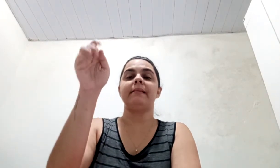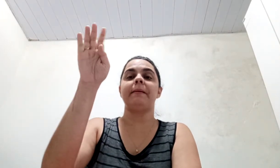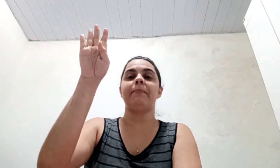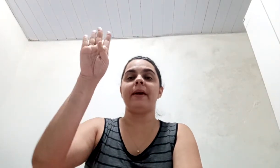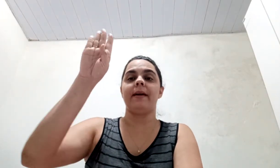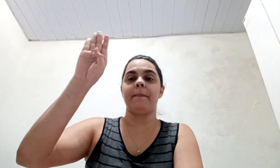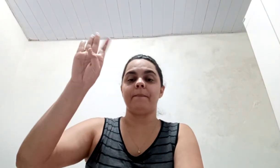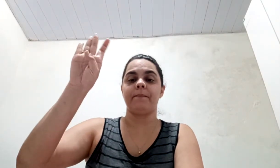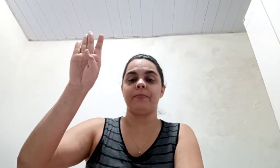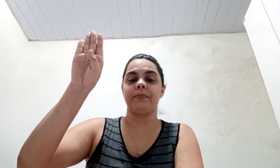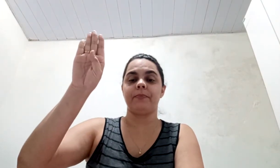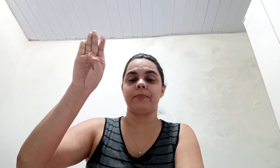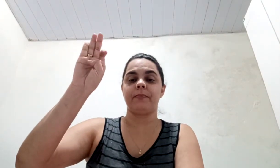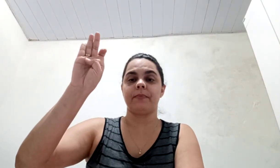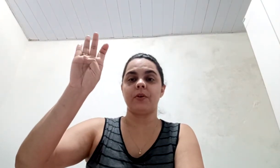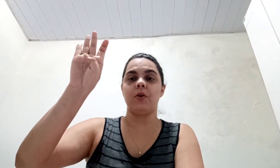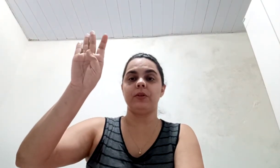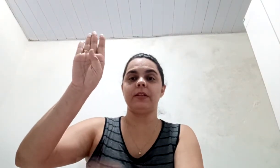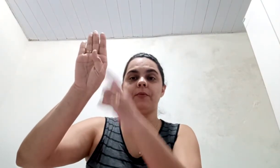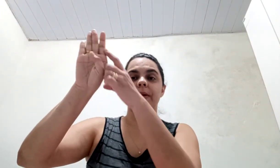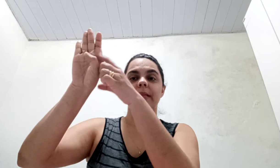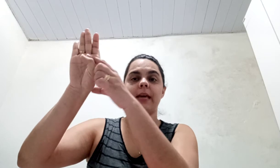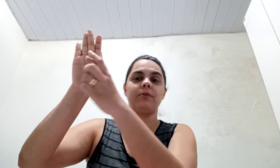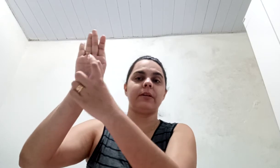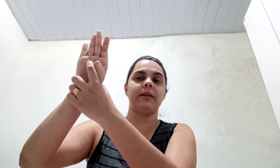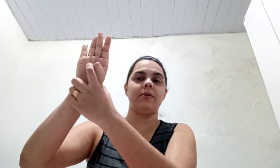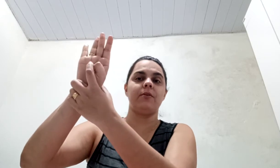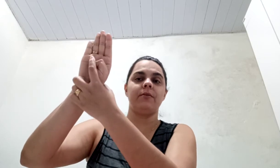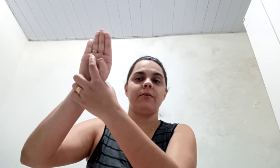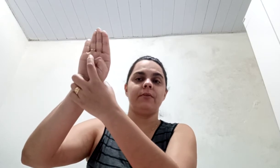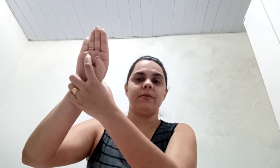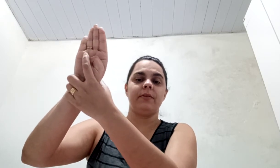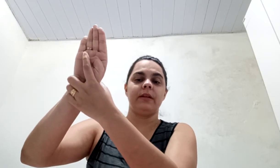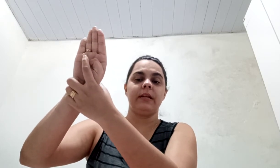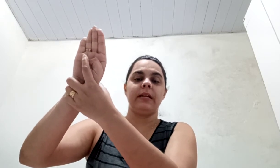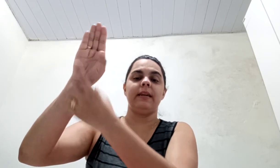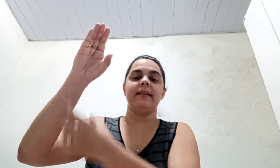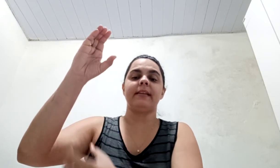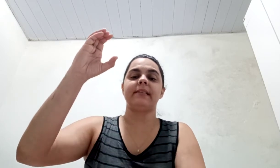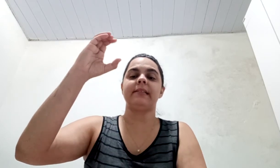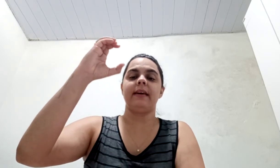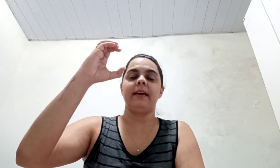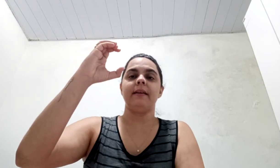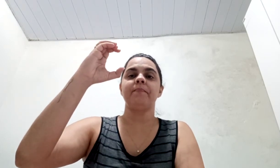Letra A, letra B, ó, o dedinho para dentro aqui, ó. Letra C,